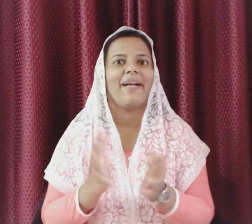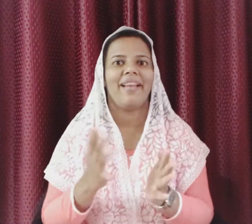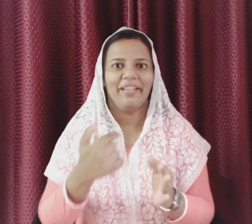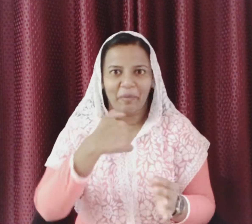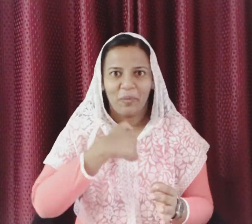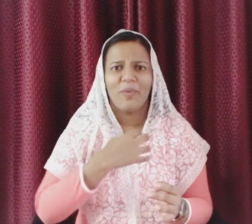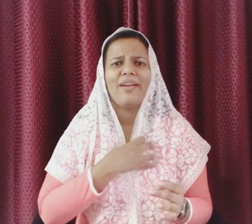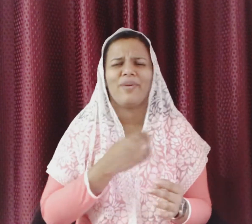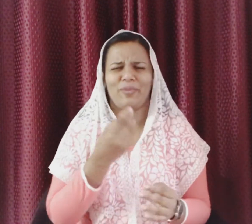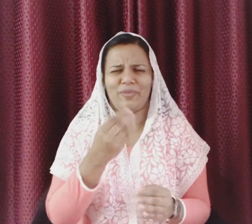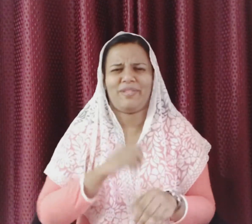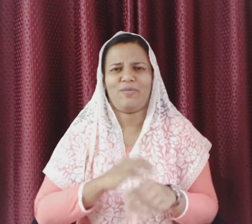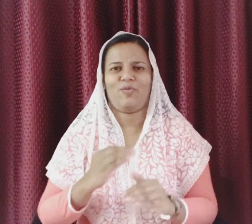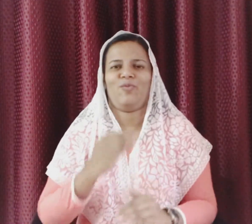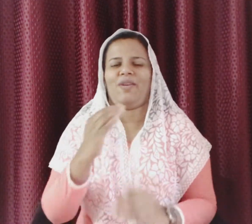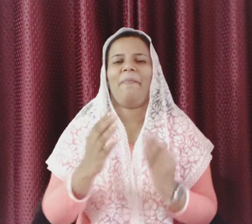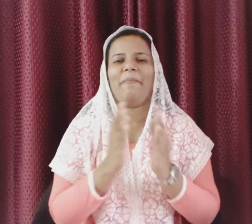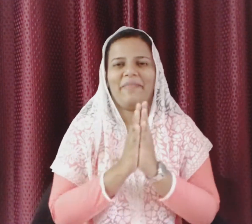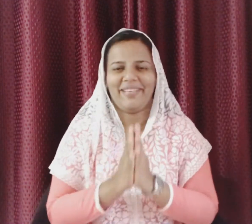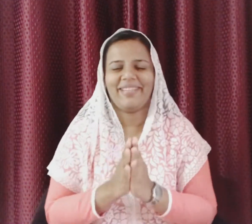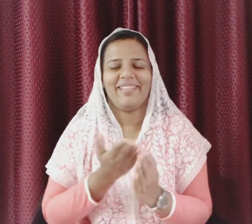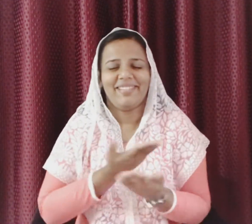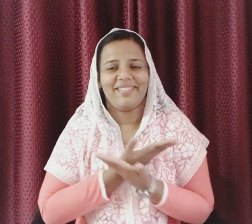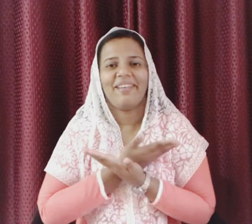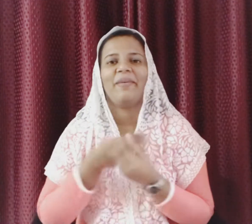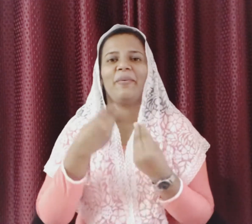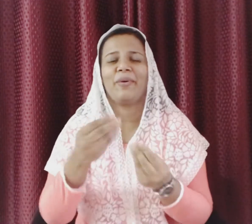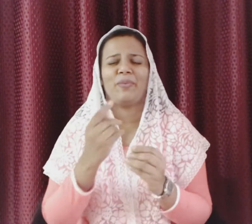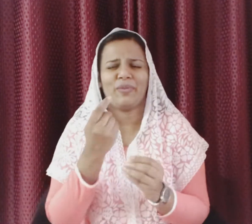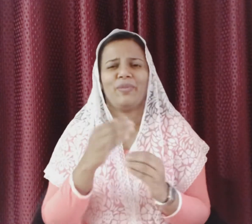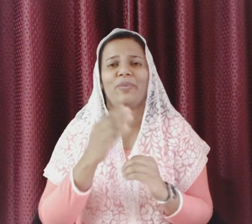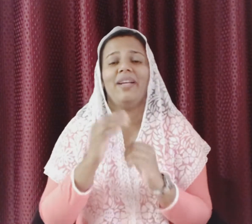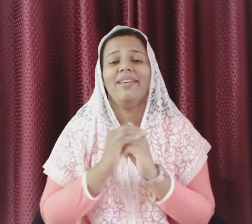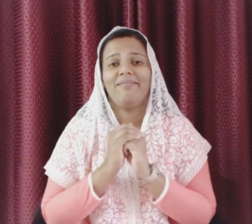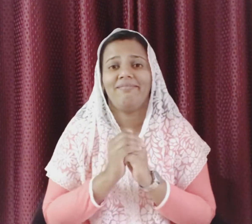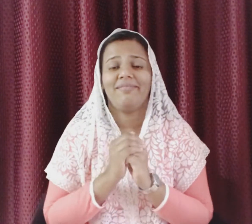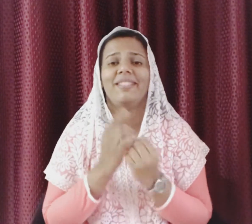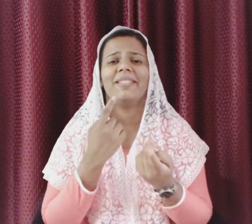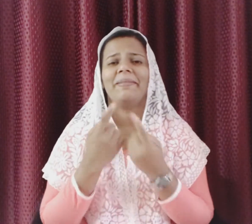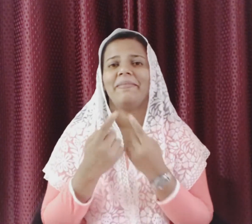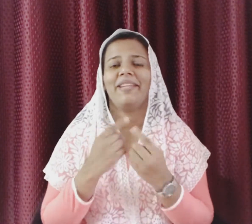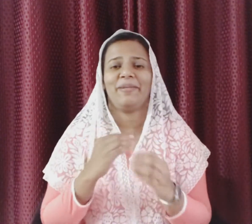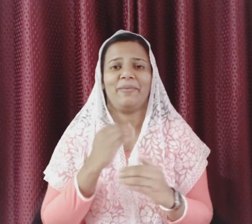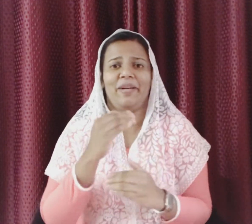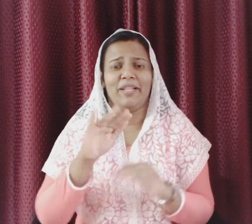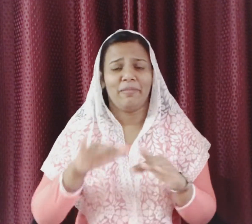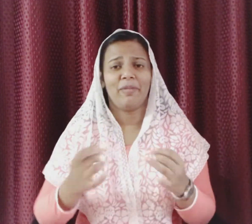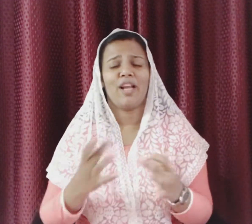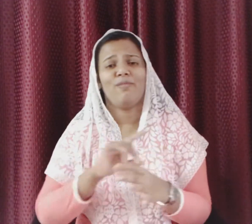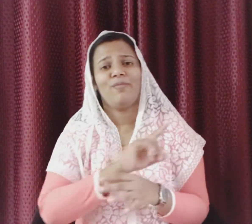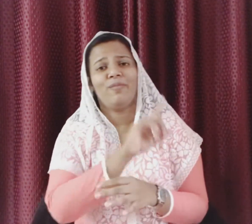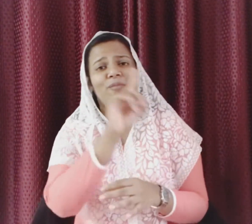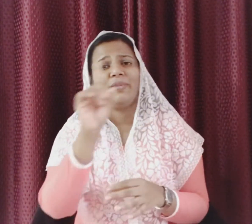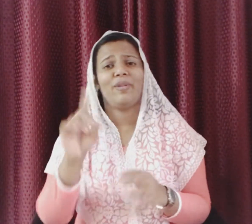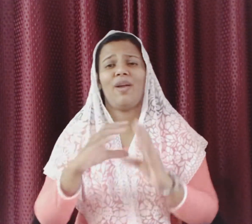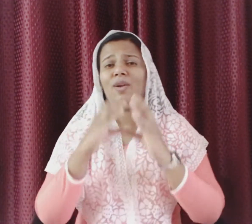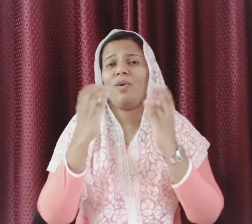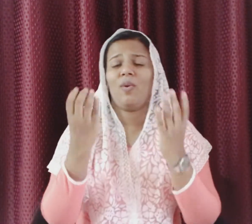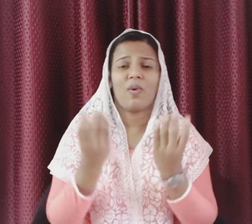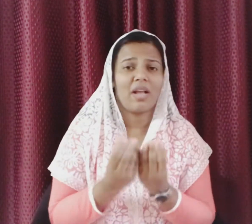നിൽക്കുന്നേ, ഒന്നുകൊടുന്ന് പ്രാർത്ഥിക്കുക, ഒന്നുകൊടുന്ന് സ്നേഹിക്കുക, ഒന്നുകൊടുന്ന് ആരാധിക്കുക, ഒന്നുകൊടുന്ന് സംസാരിക്കുക. പകൽക്കാലം മുഴുവനും അവൻ ലോകപരമായ